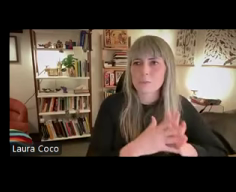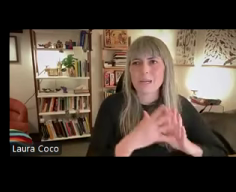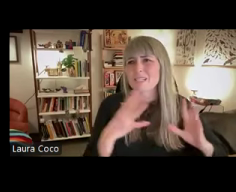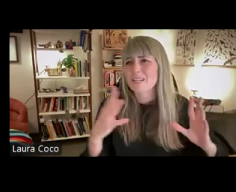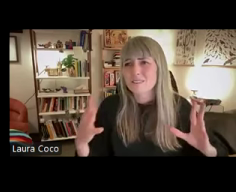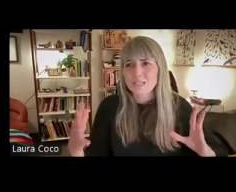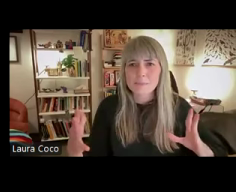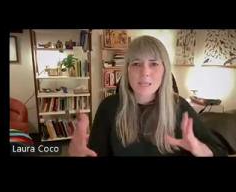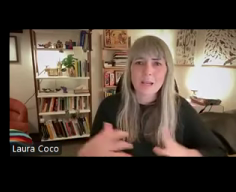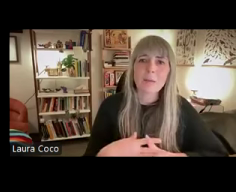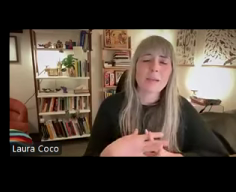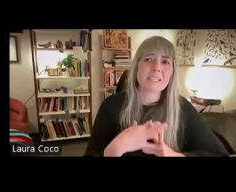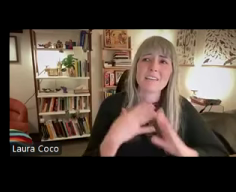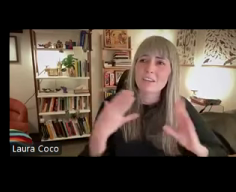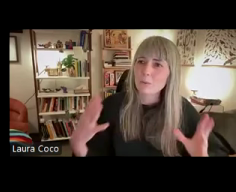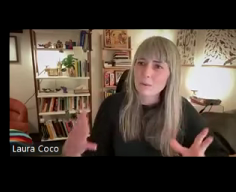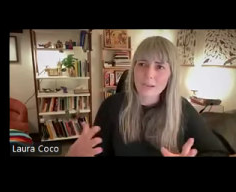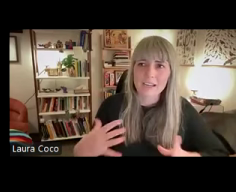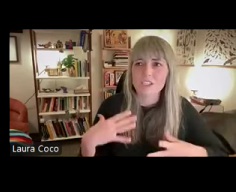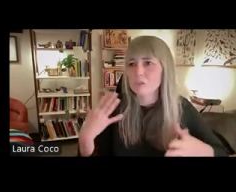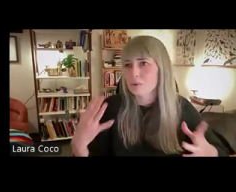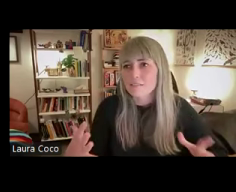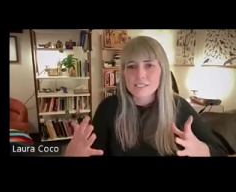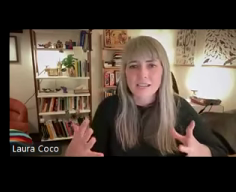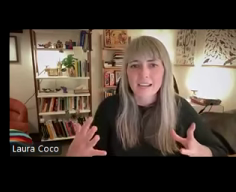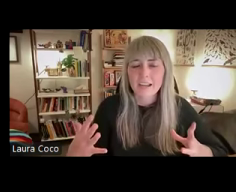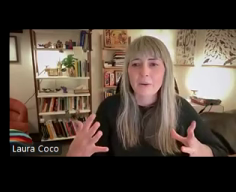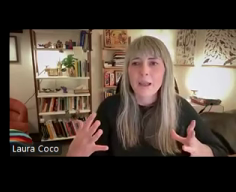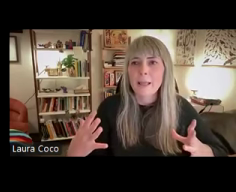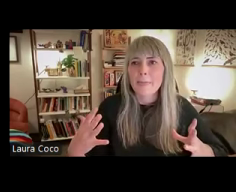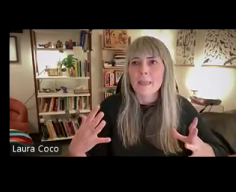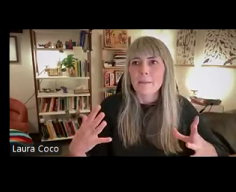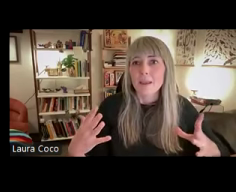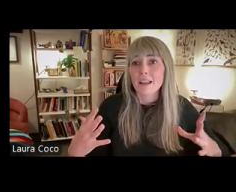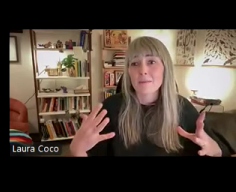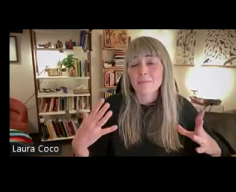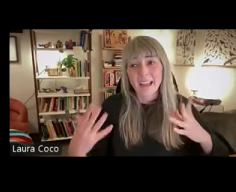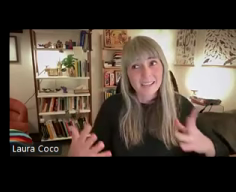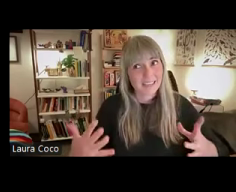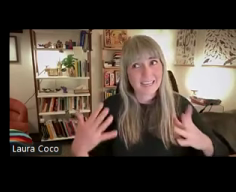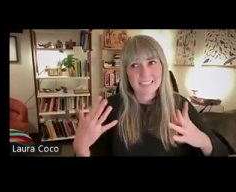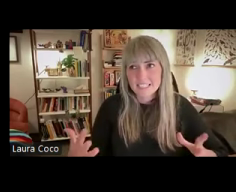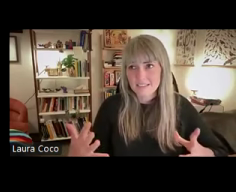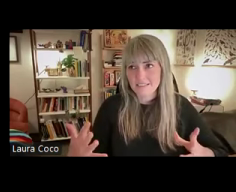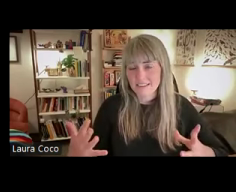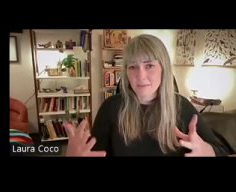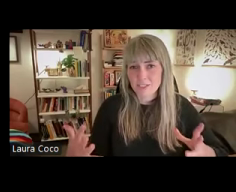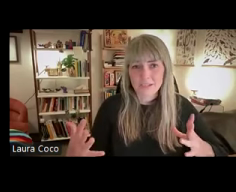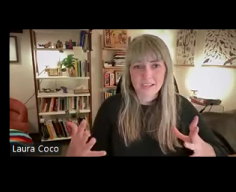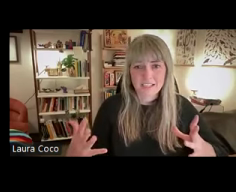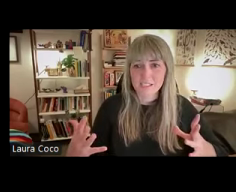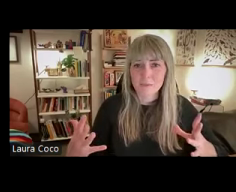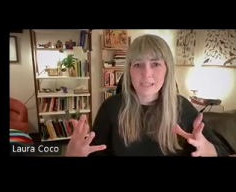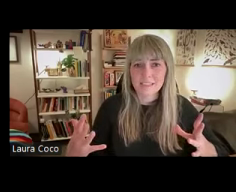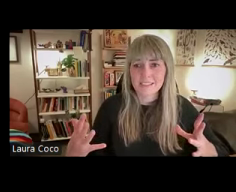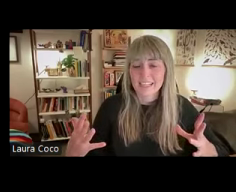un students, but I didn't have a equipo, team tenía set dos up. I didn't estudiantes, have pero any no tenía un equipment. I just equipo, arrived no to San Diego. llegué de And I'm y kind había of glad llegado I de San didn't Diego, aim to do a y